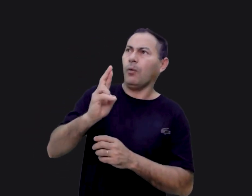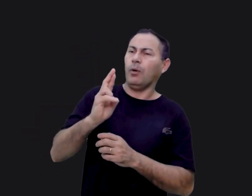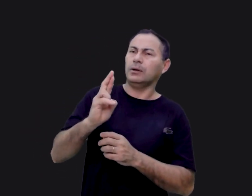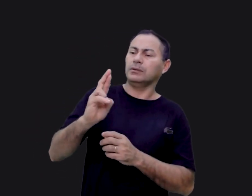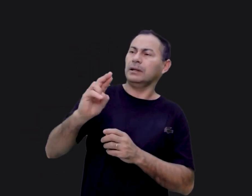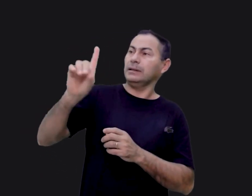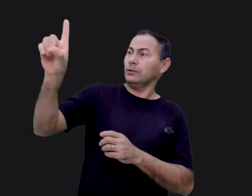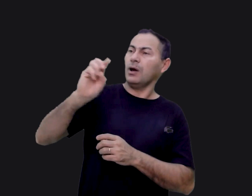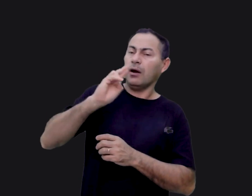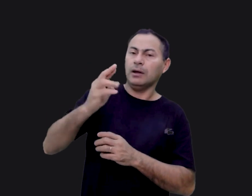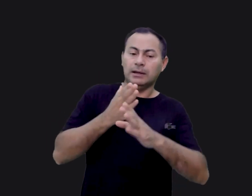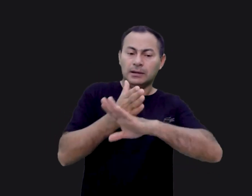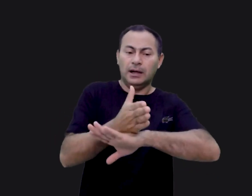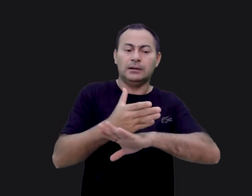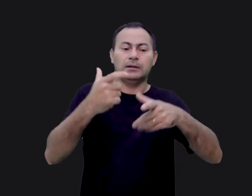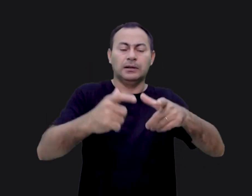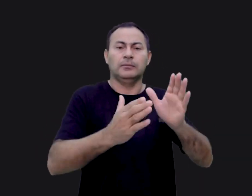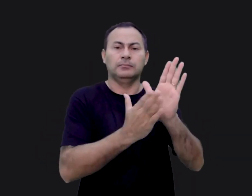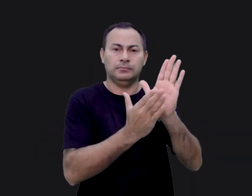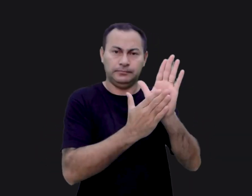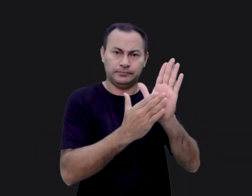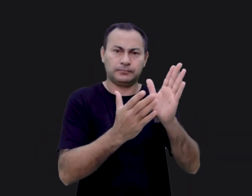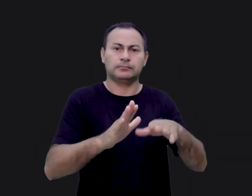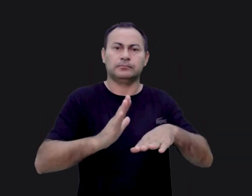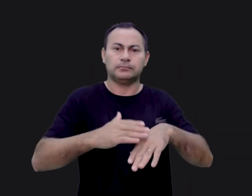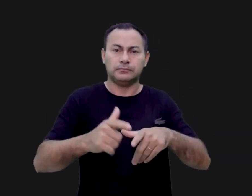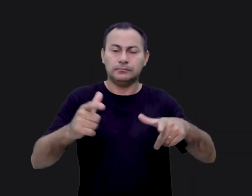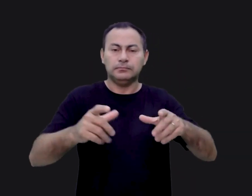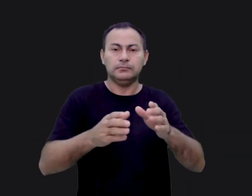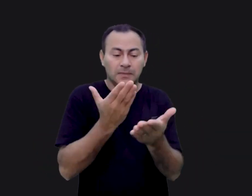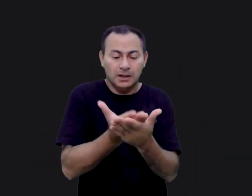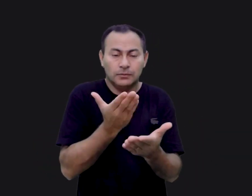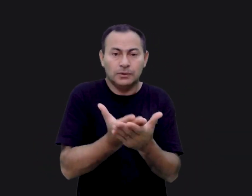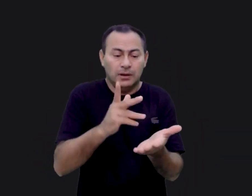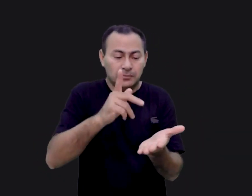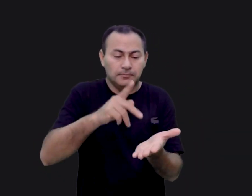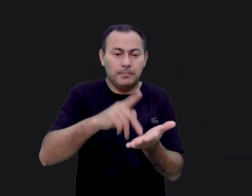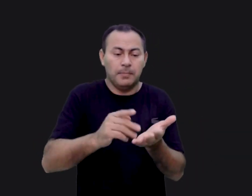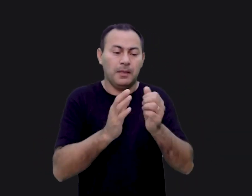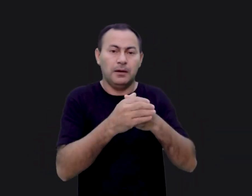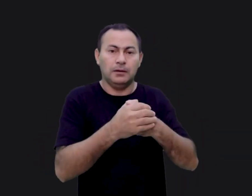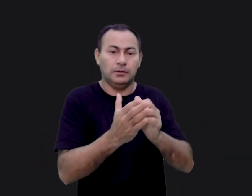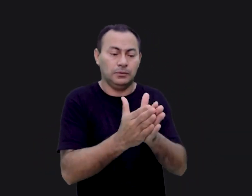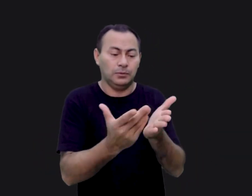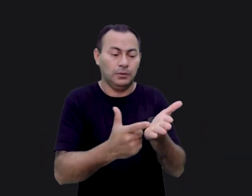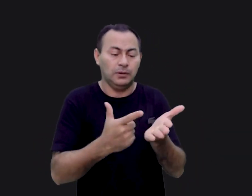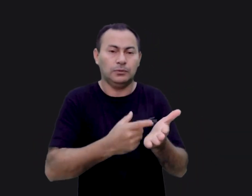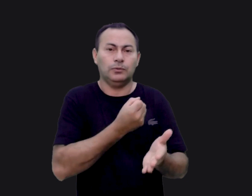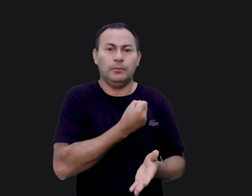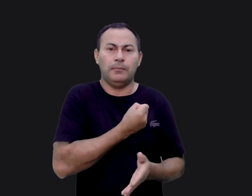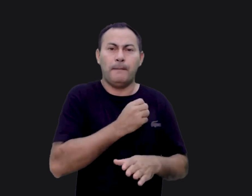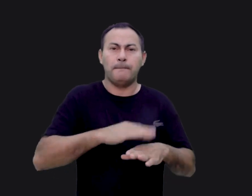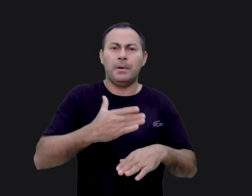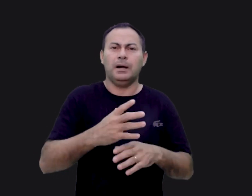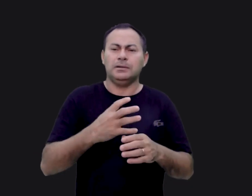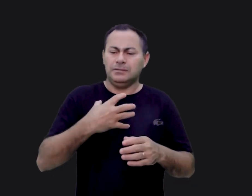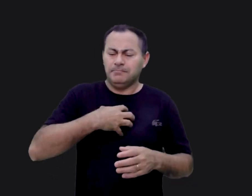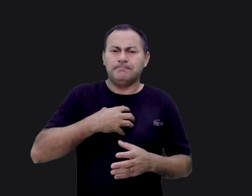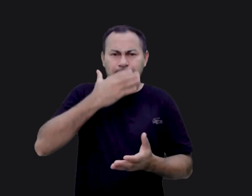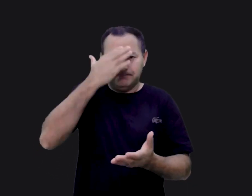contra mim entrará na terra prometida. Quanto mais estudo as verdades contidas no livro de Números, mais eu me